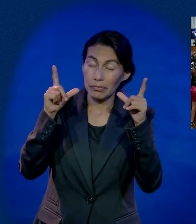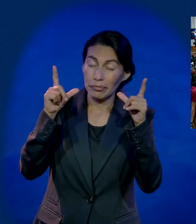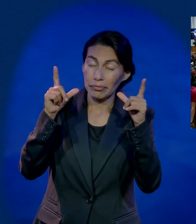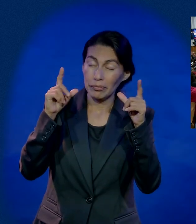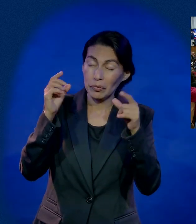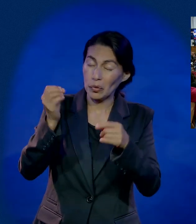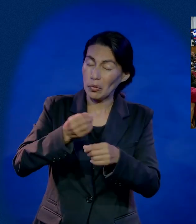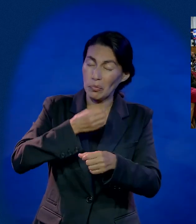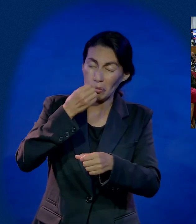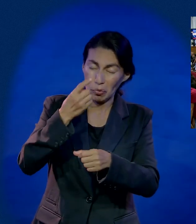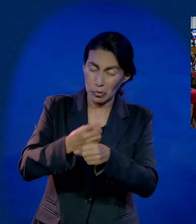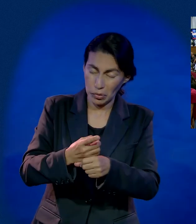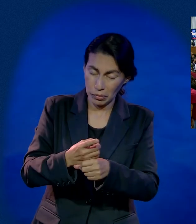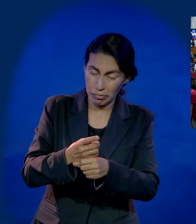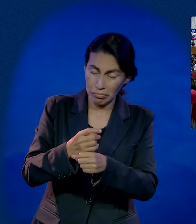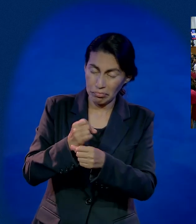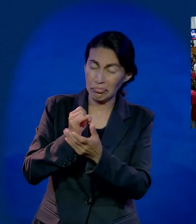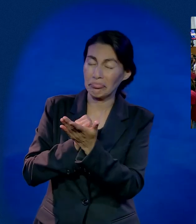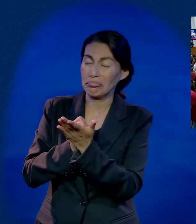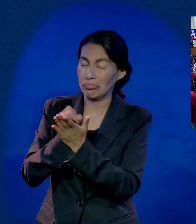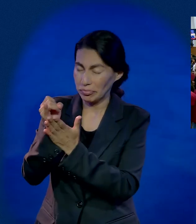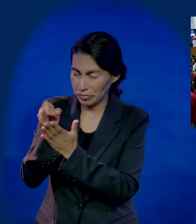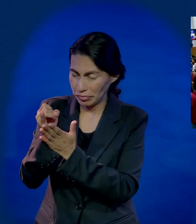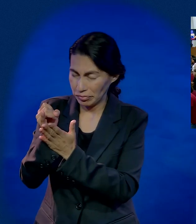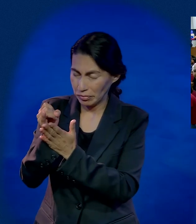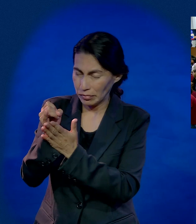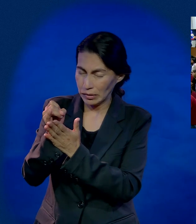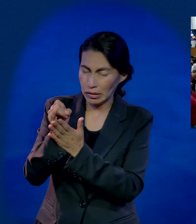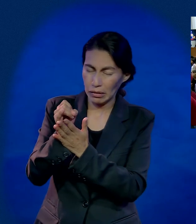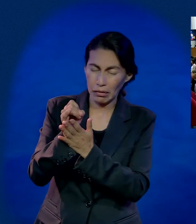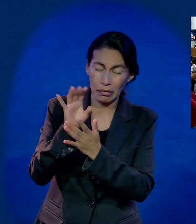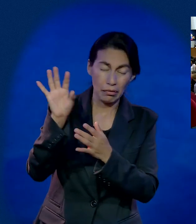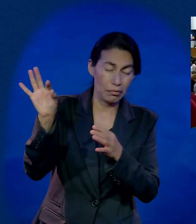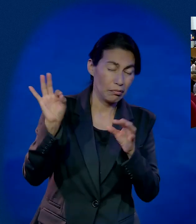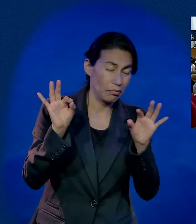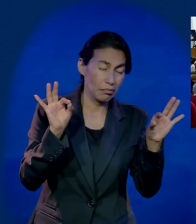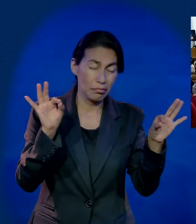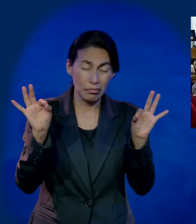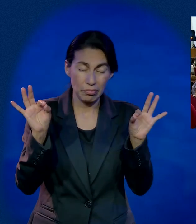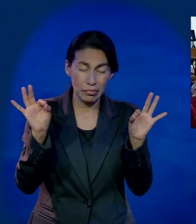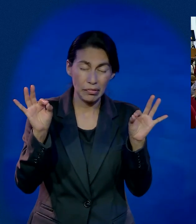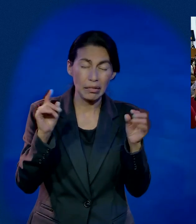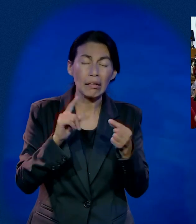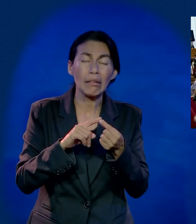Y que Jesucristo murió para respetarnos. Y darnos la oportunidad de elegir.